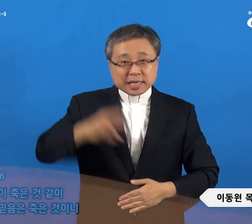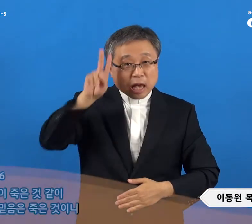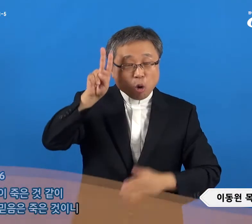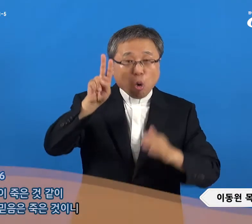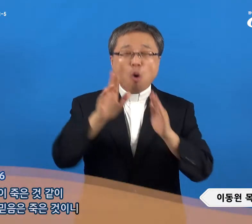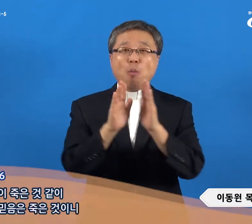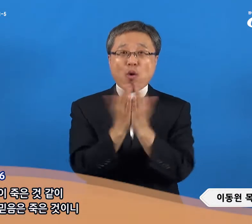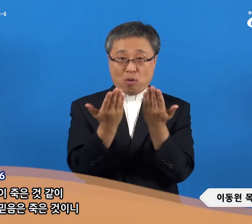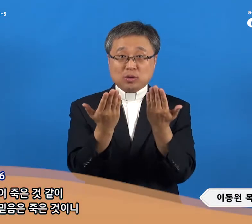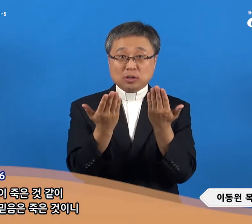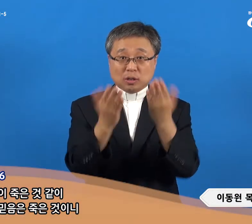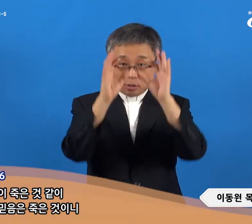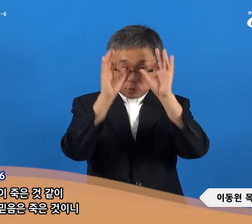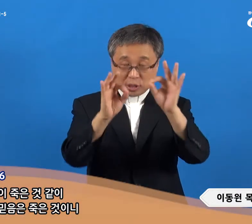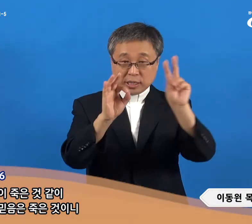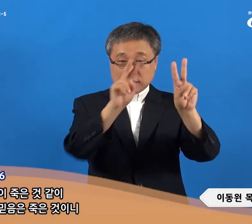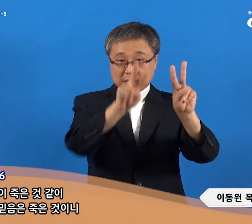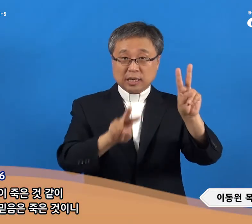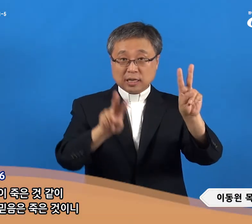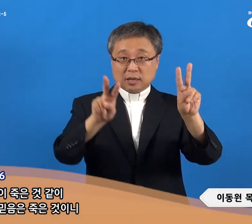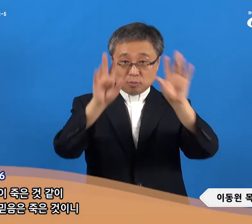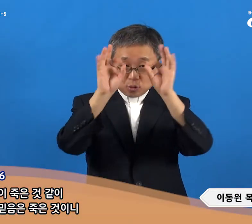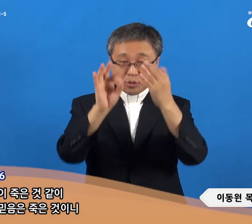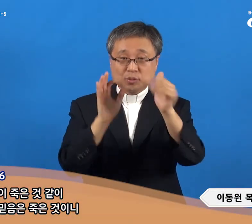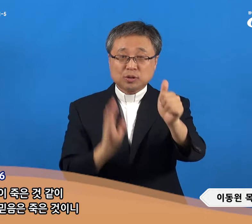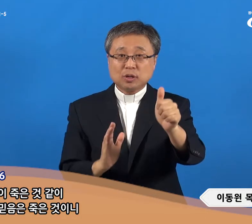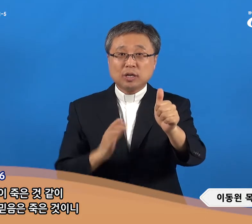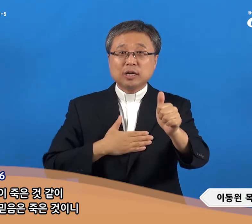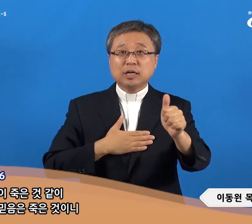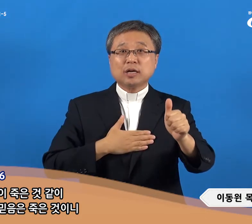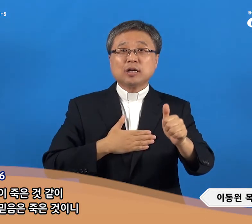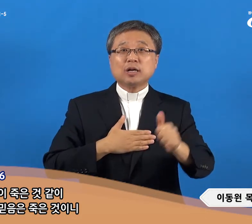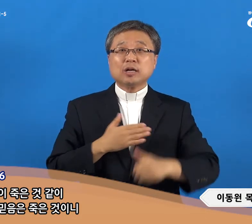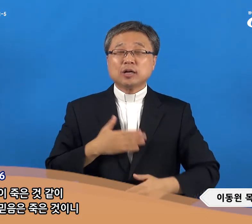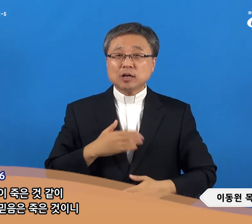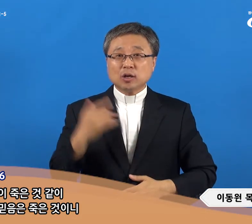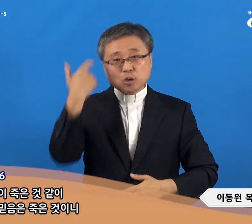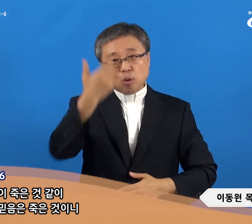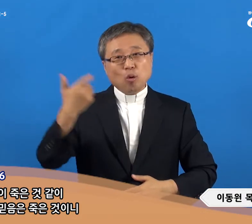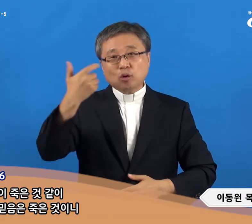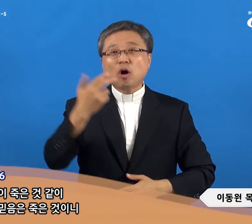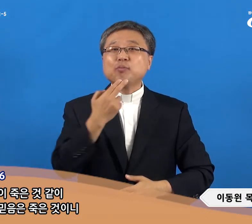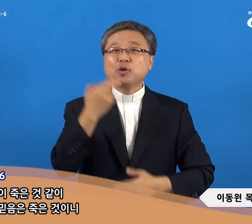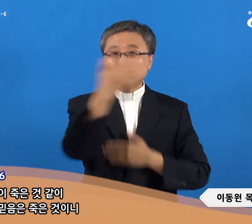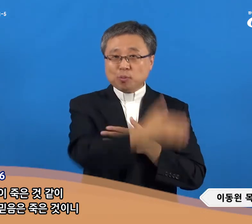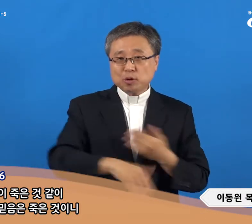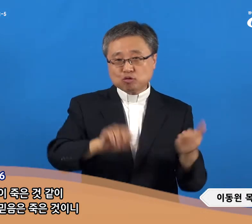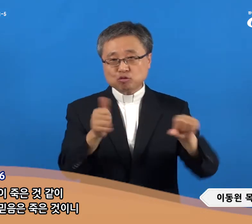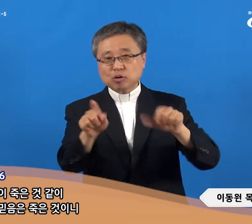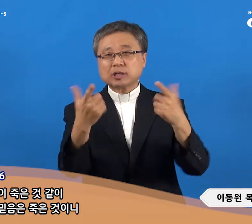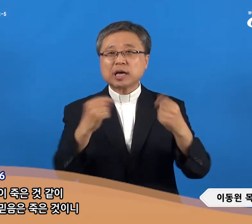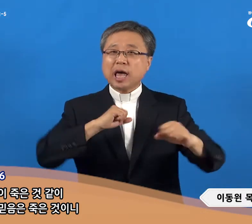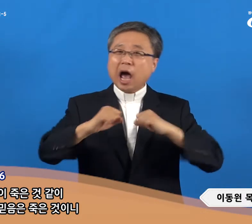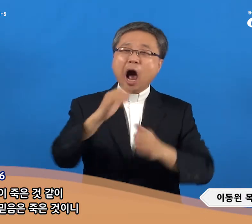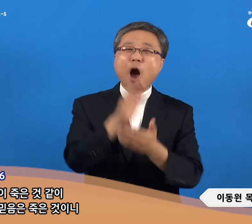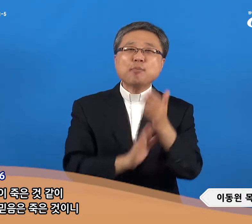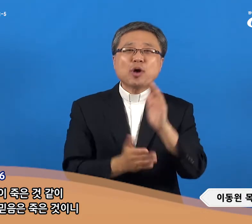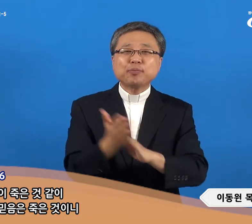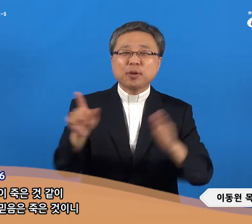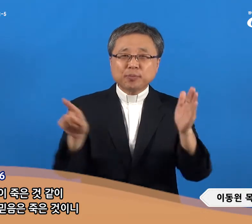2장 26절입니다. 같이 읽겠습니다. 시작. 영혼 없는 몸이 죽은 것 같이 행함이 없는 믿음은 곧 죽은